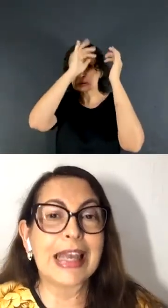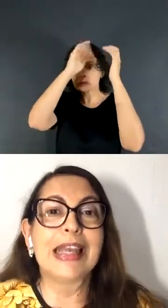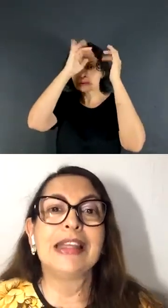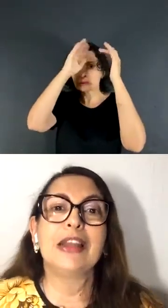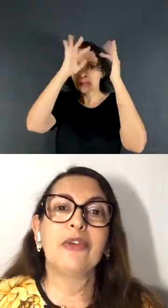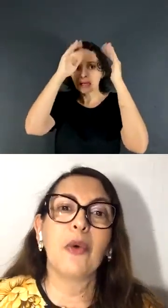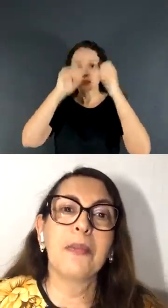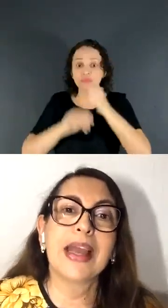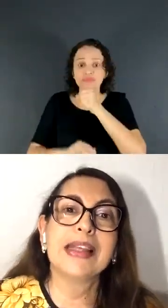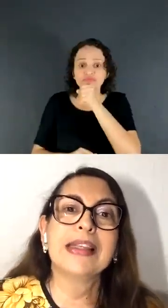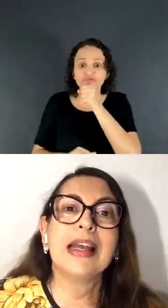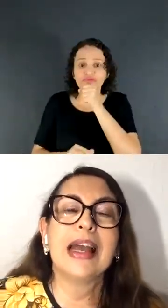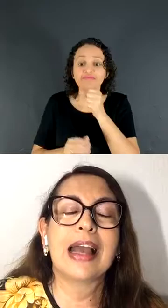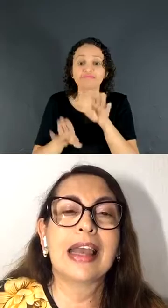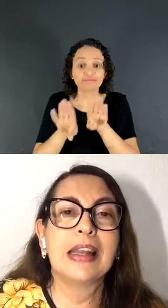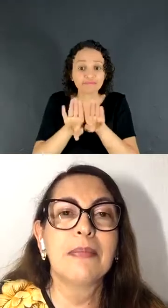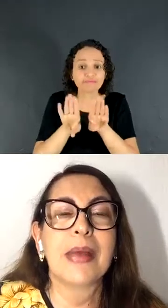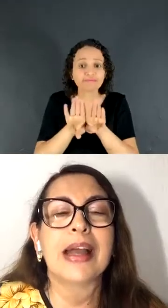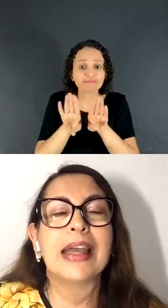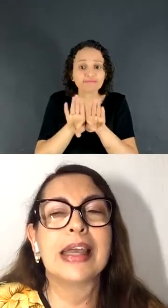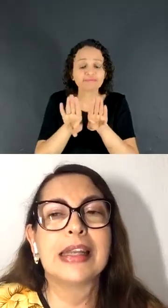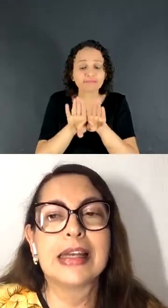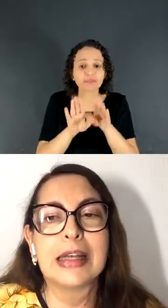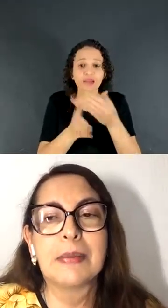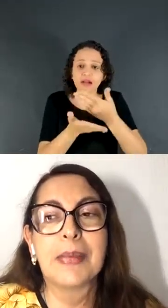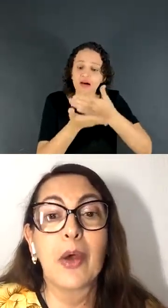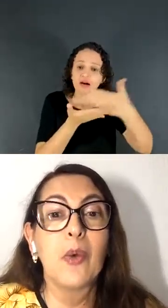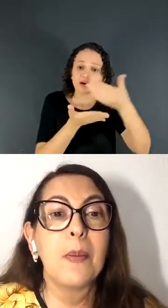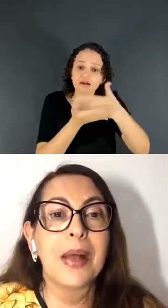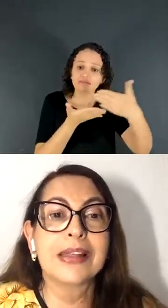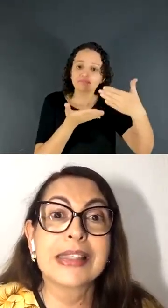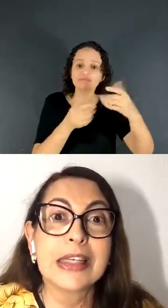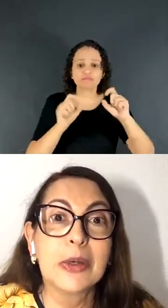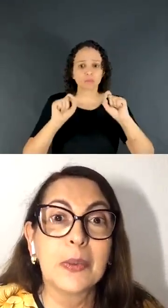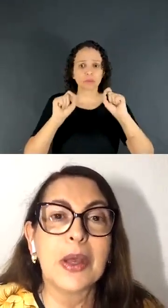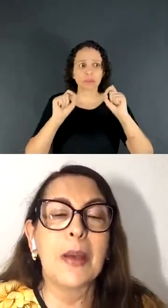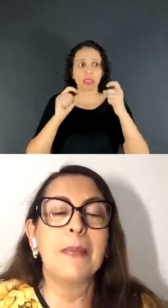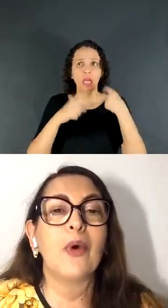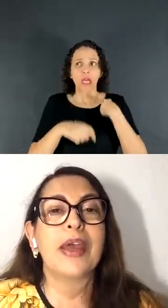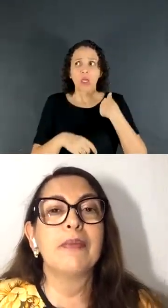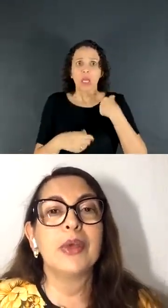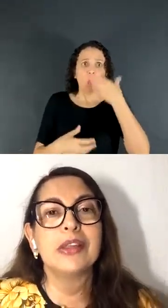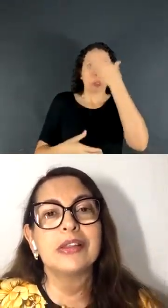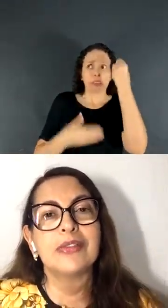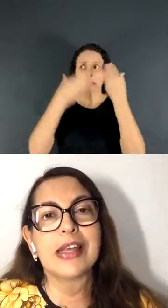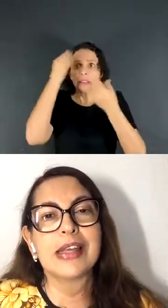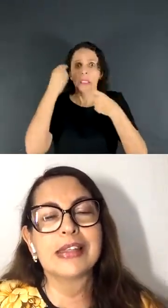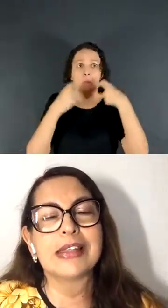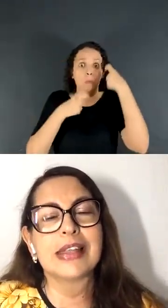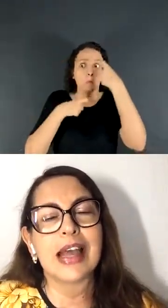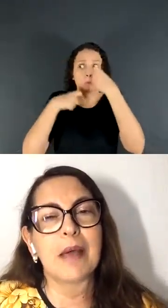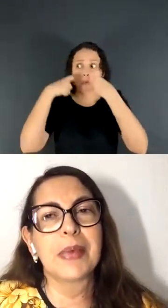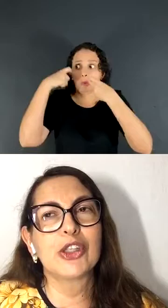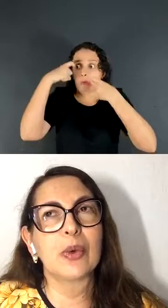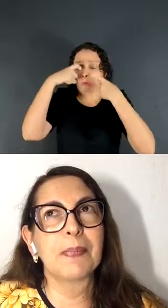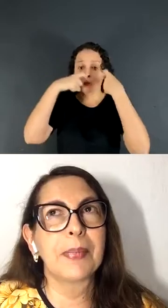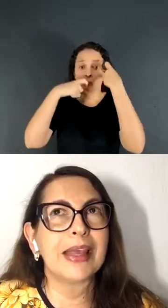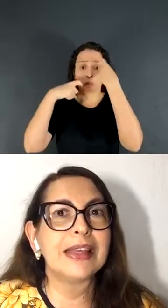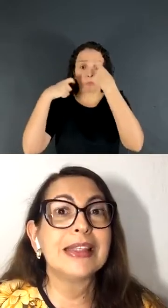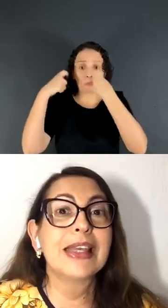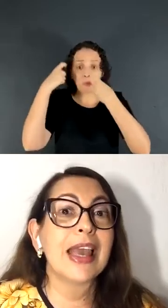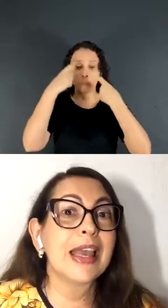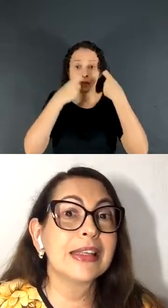né, então começa aquela preocupação, porque muitas vezes a